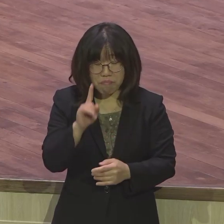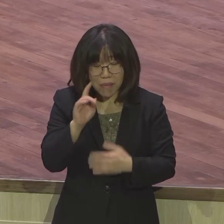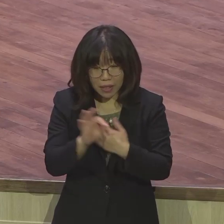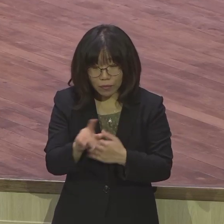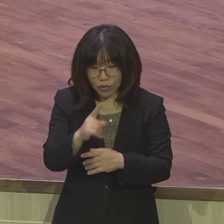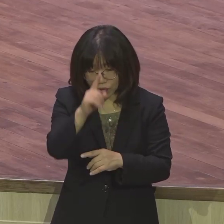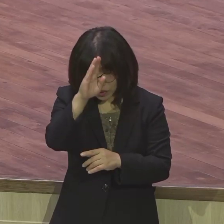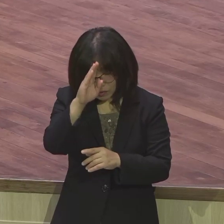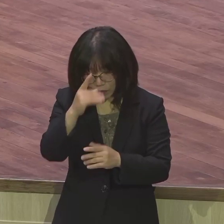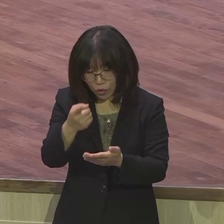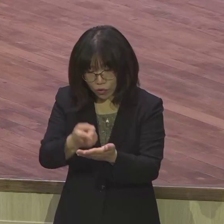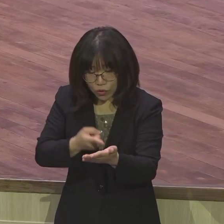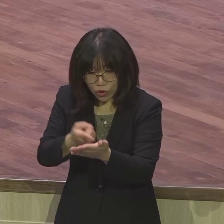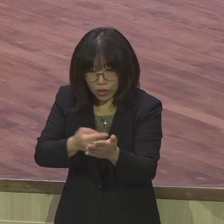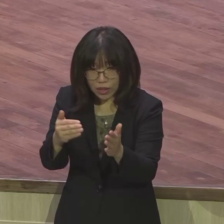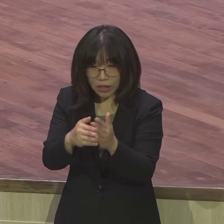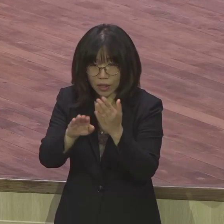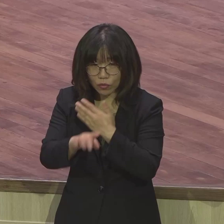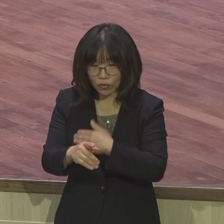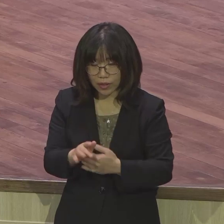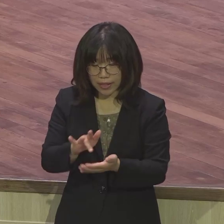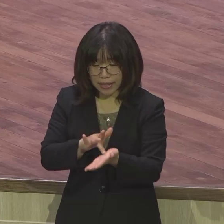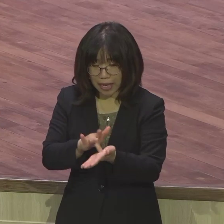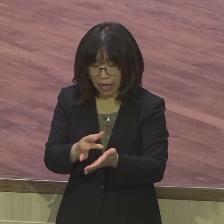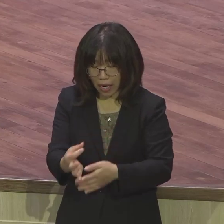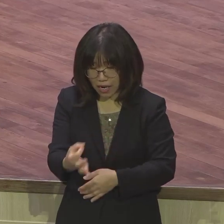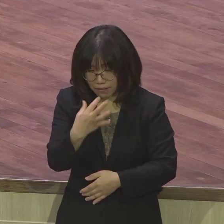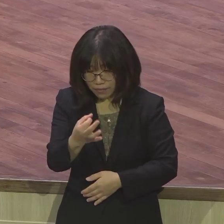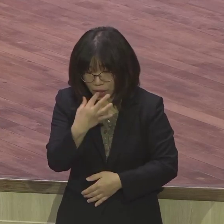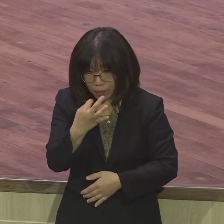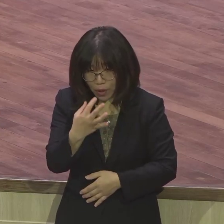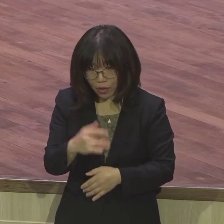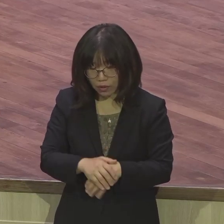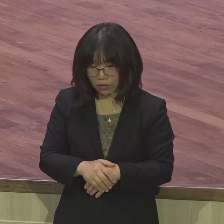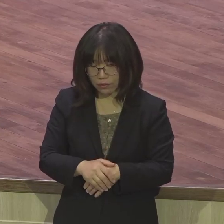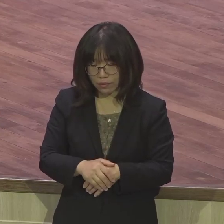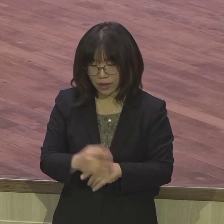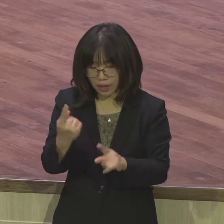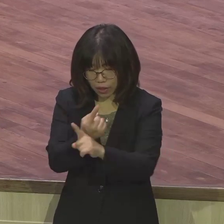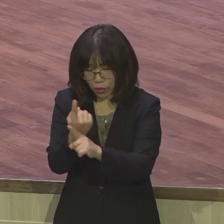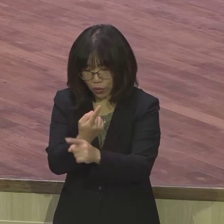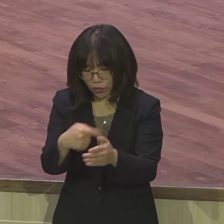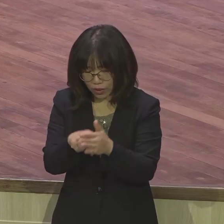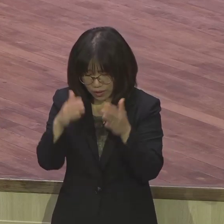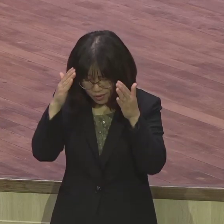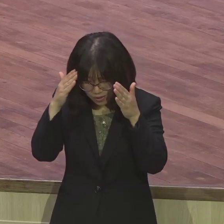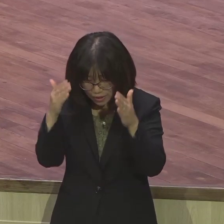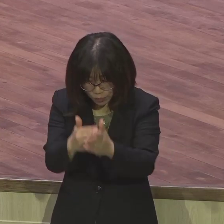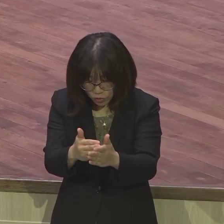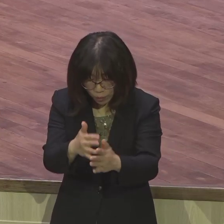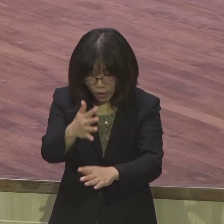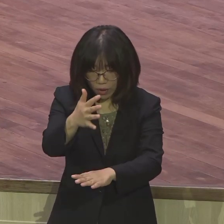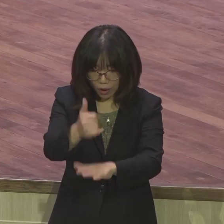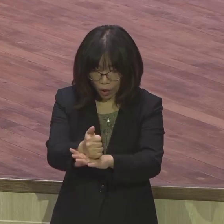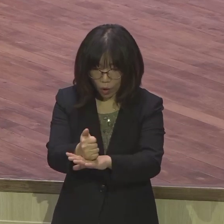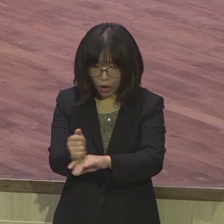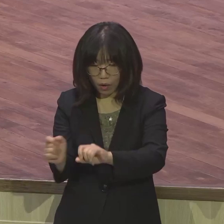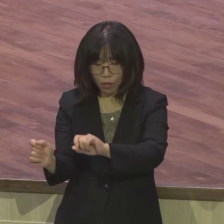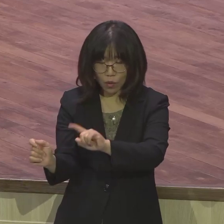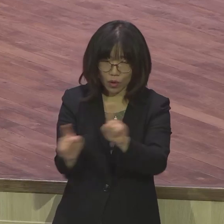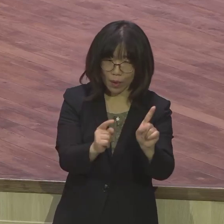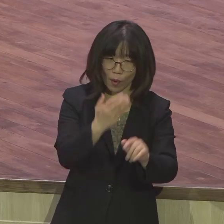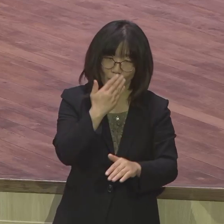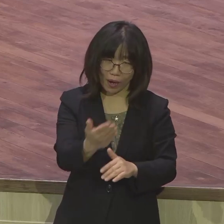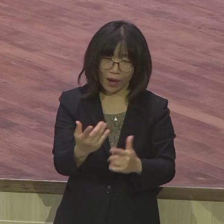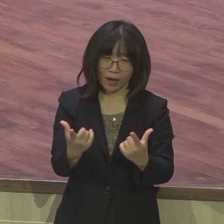암도 어떤 항암 치료를 하면 집중해서 하면 그 결과가 나듯이 하나님께 집중하면 복음에